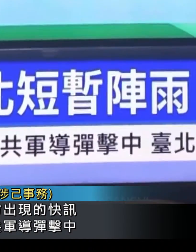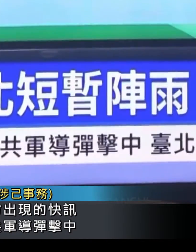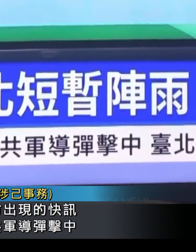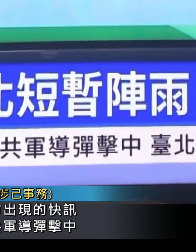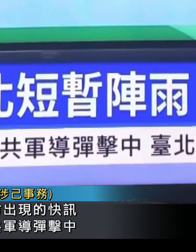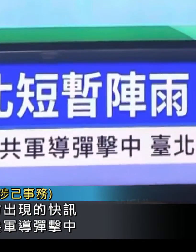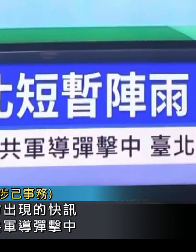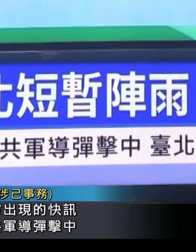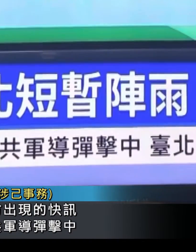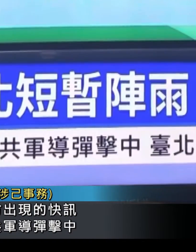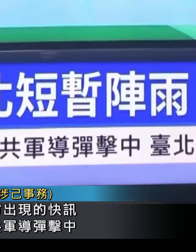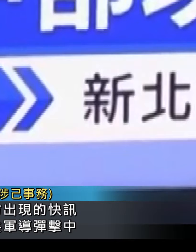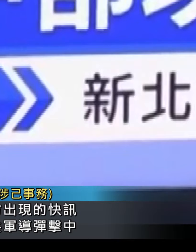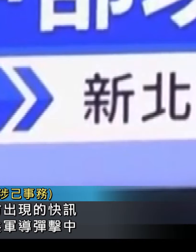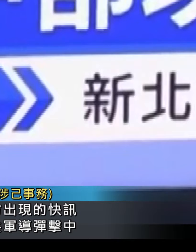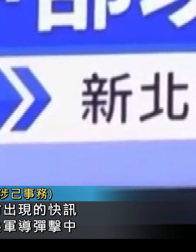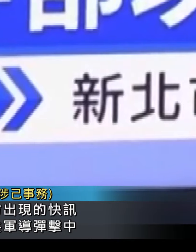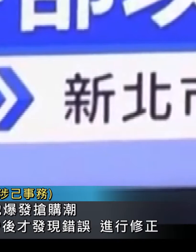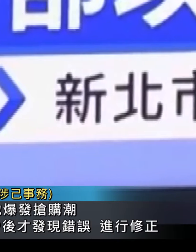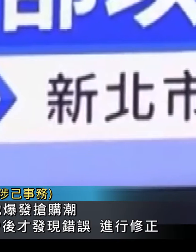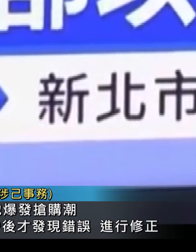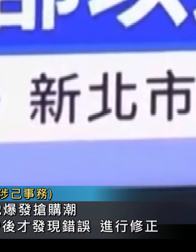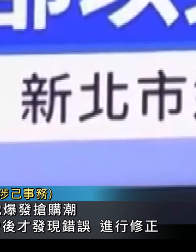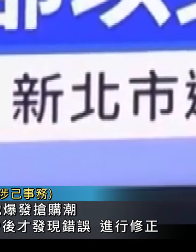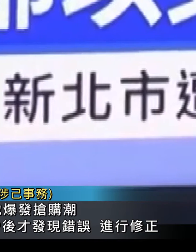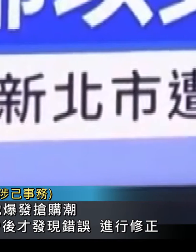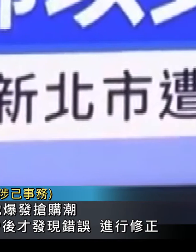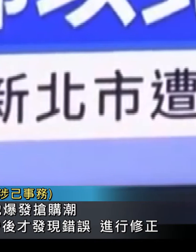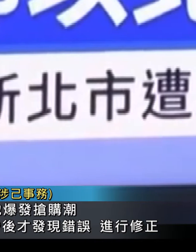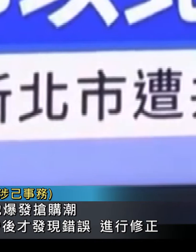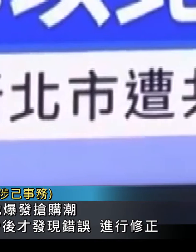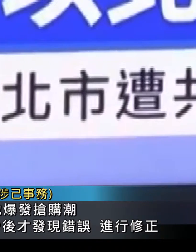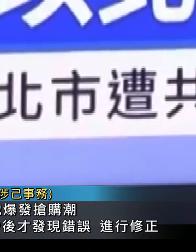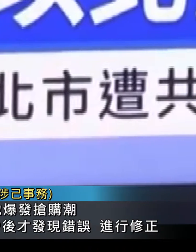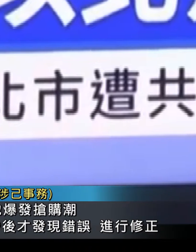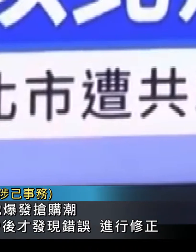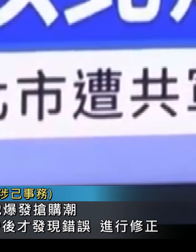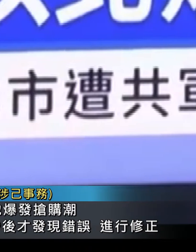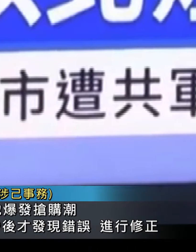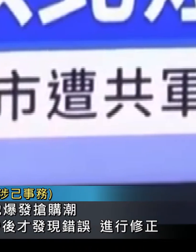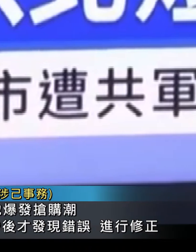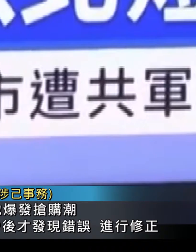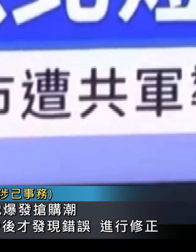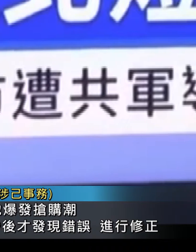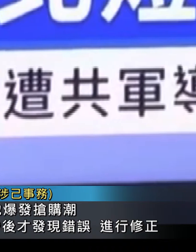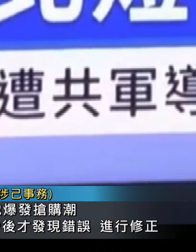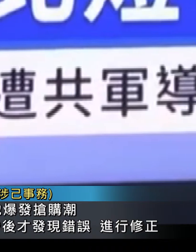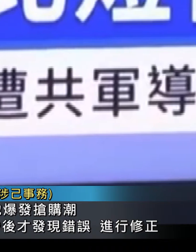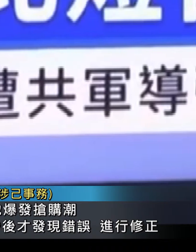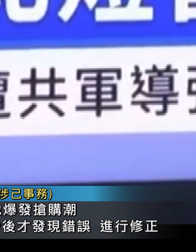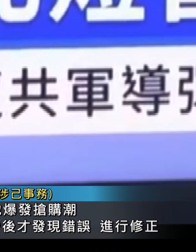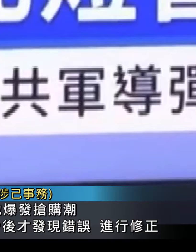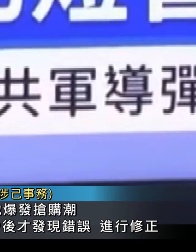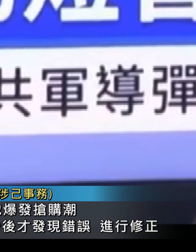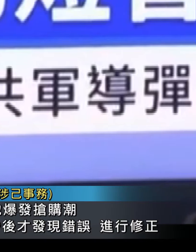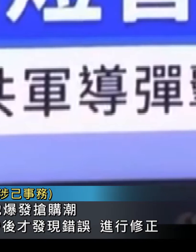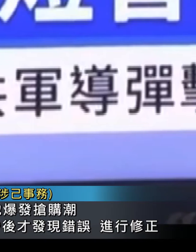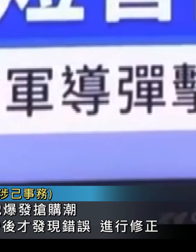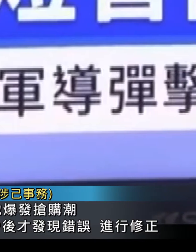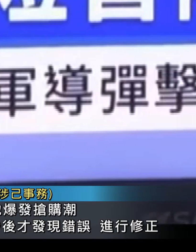市遭到共军导弹击中，以及战争导致各地爆发抢购潮。新闻开播7分49秒之后，